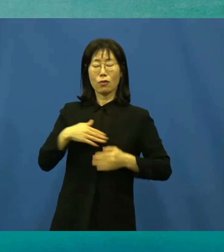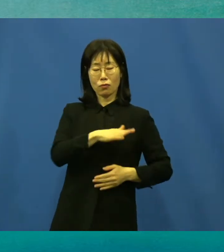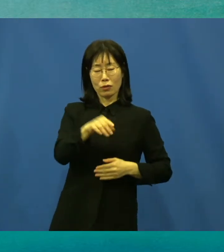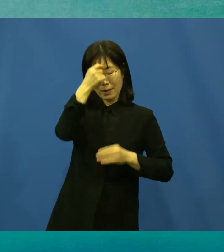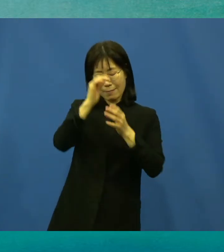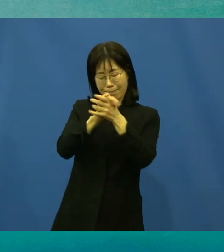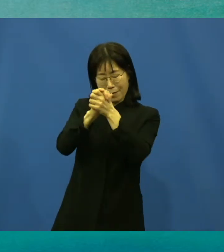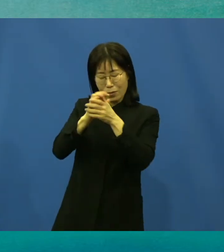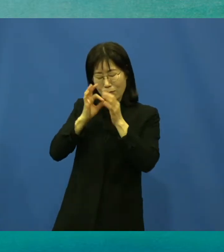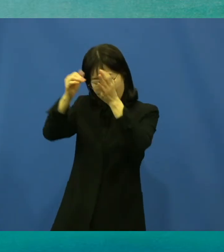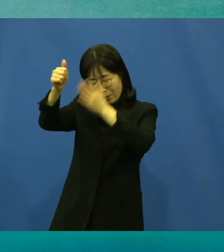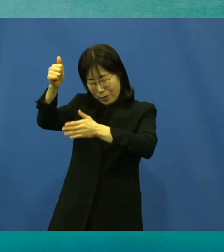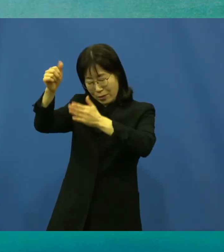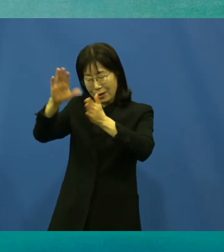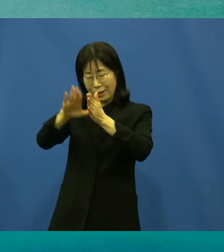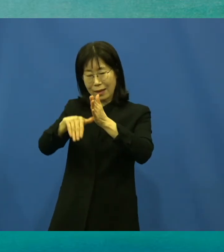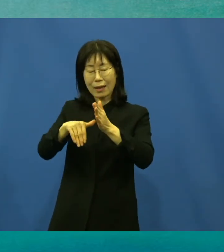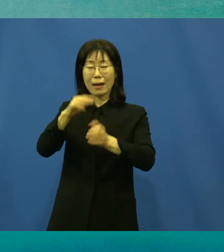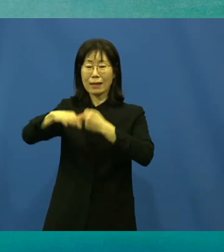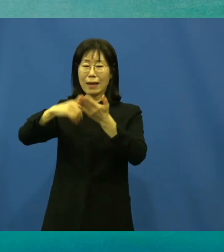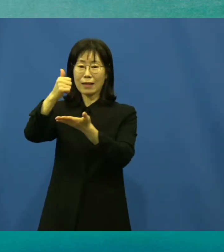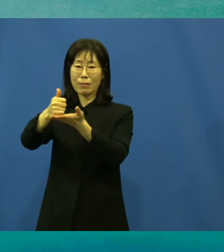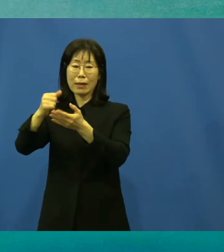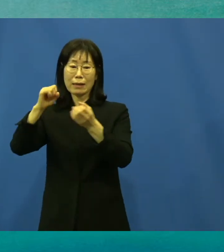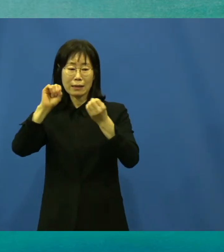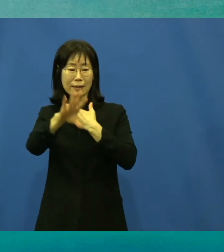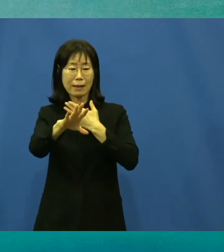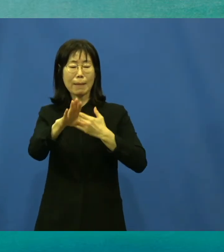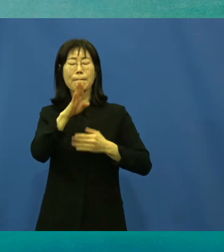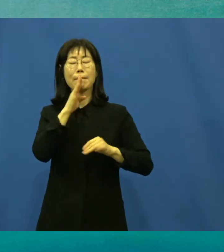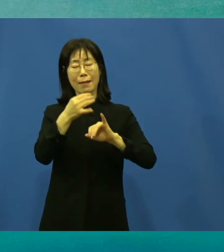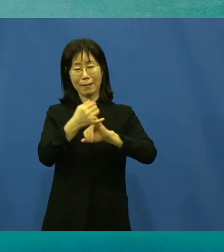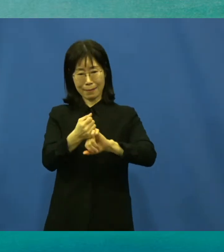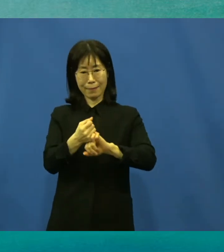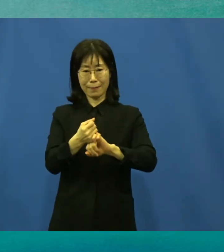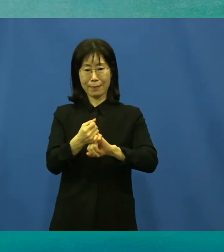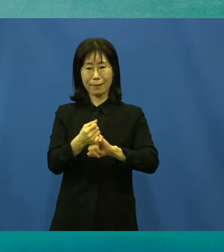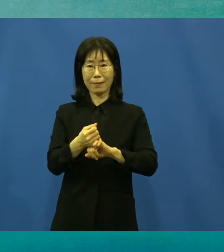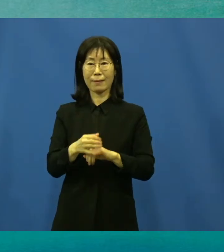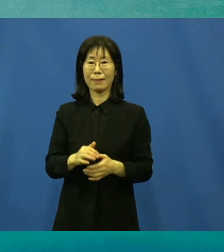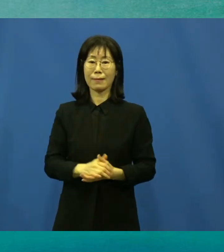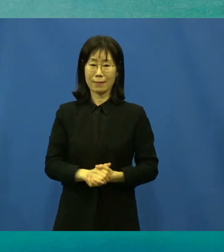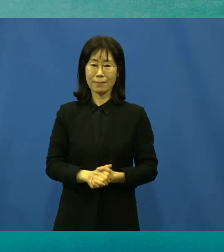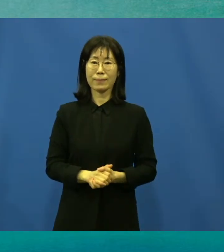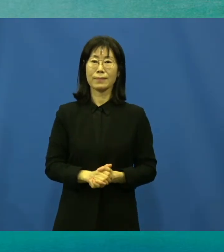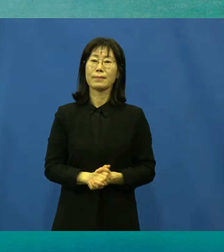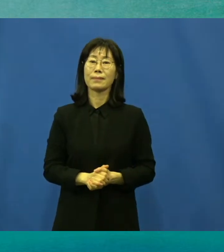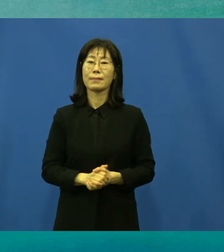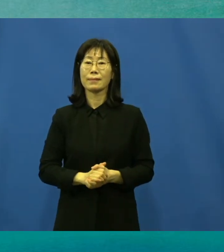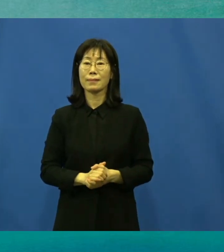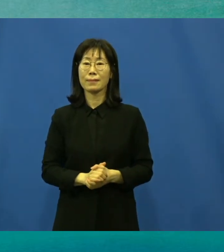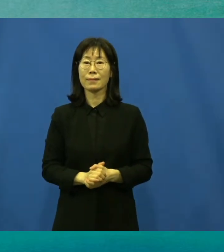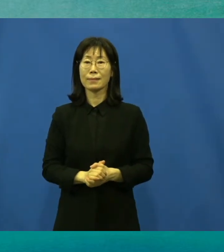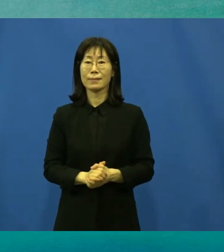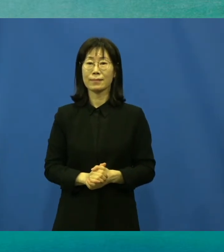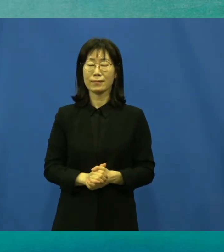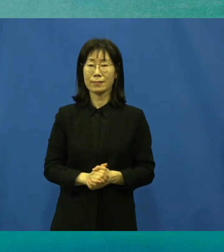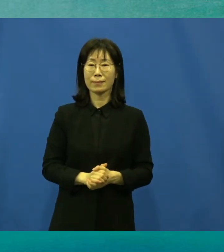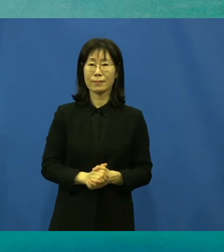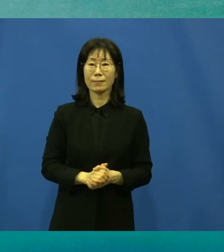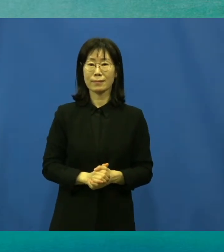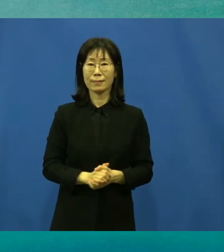응답하십니다. 응답에 대한 확신이 강할수록 기도는 날개를 답니다. 여러분, 하나님이